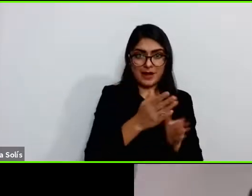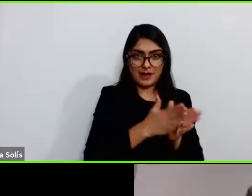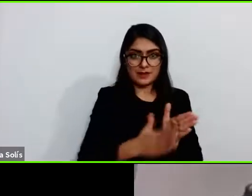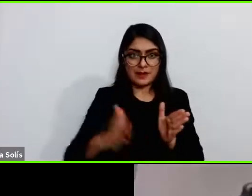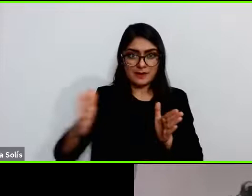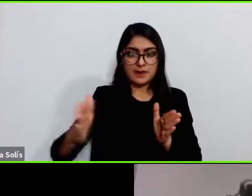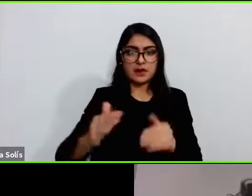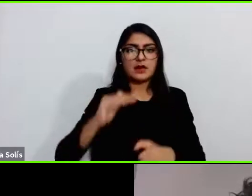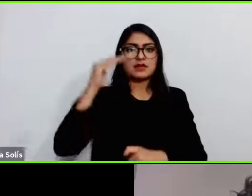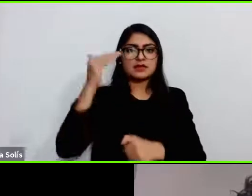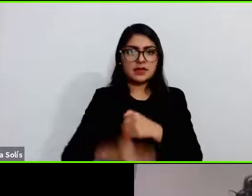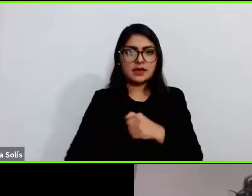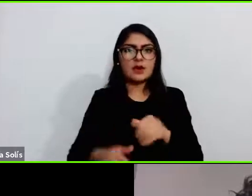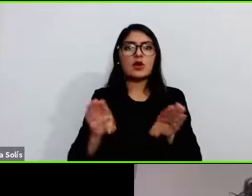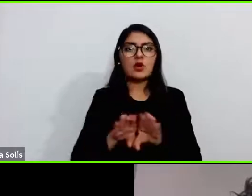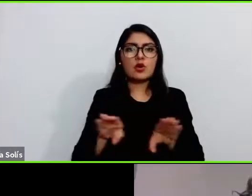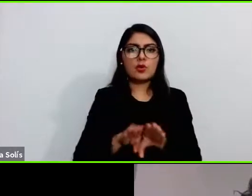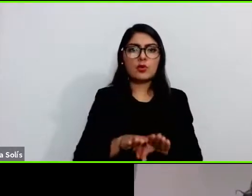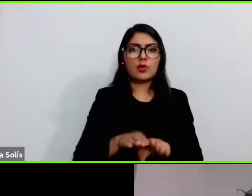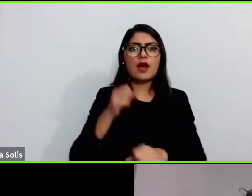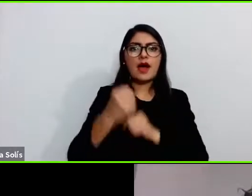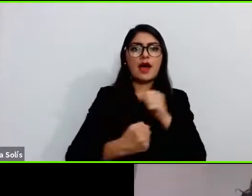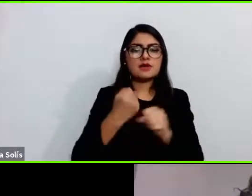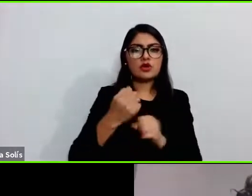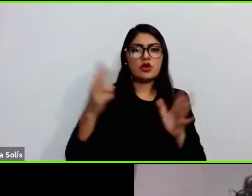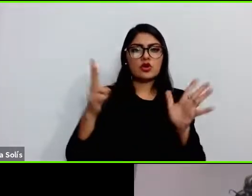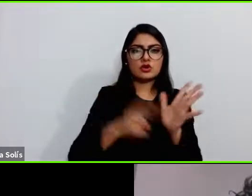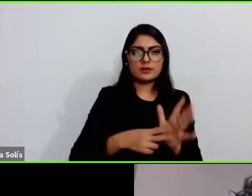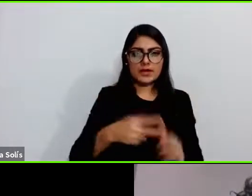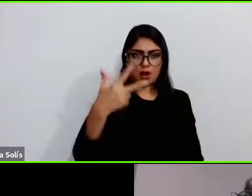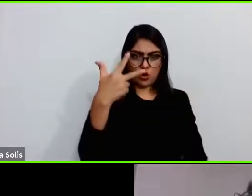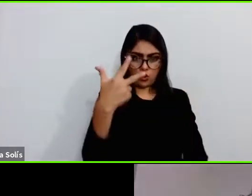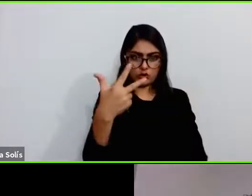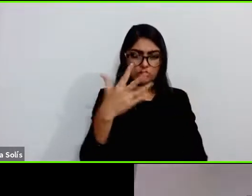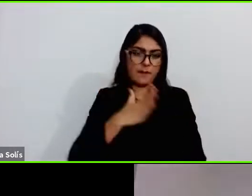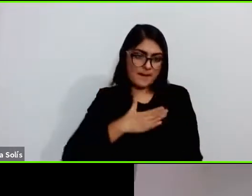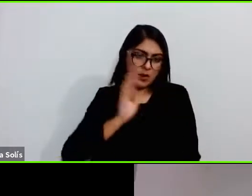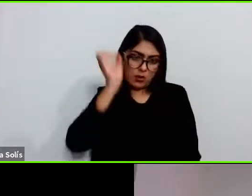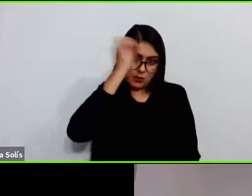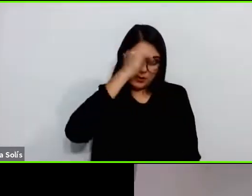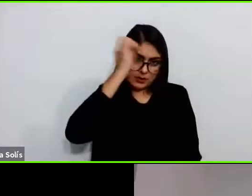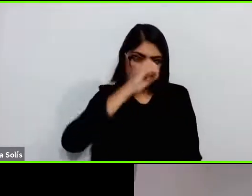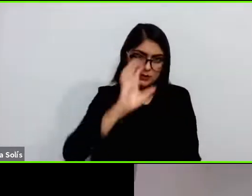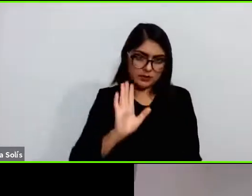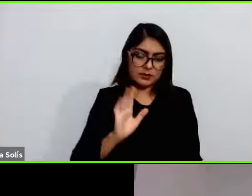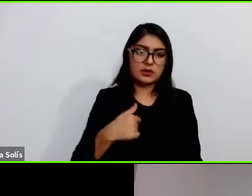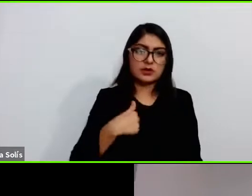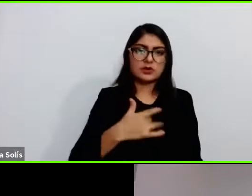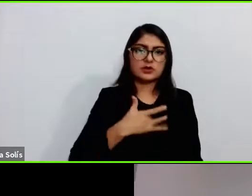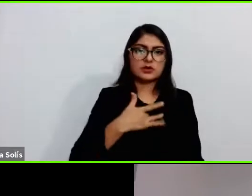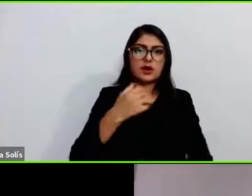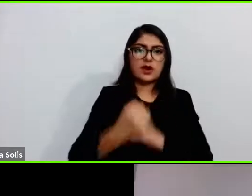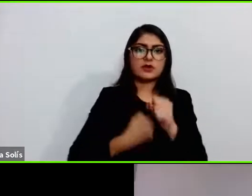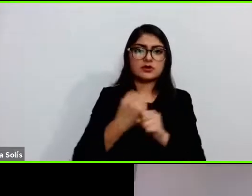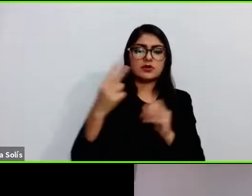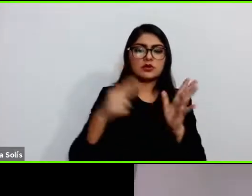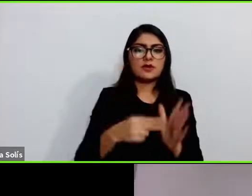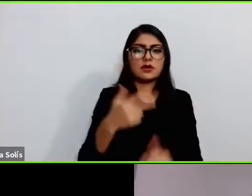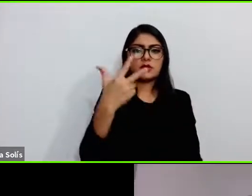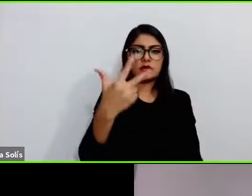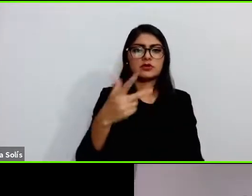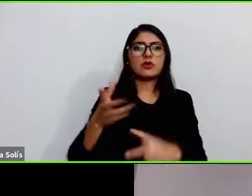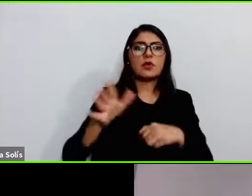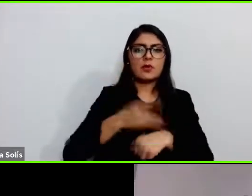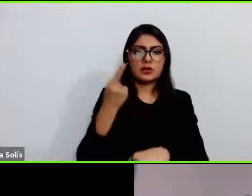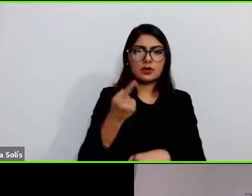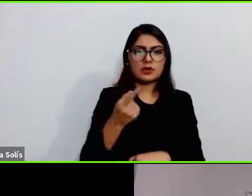pero podríamos ubicarla hasta el año 2008, esta es mi opinión personal. ¿Por qué hasta 2008? Porque ahí empieza a haber